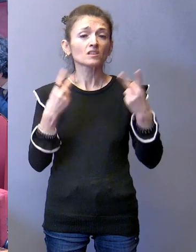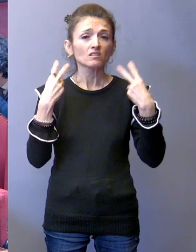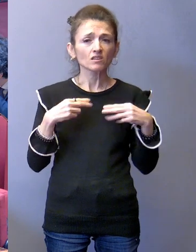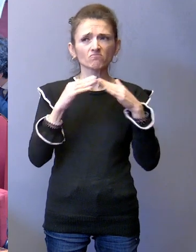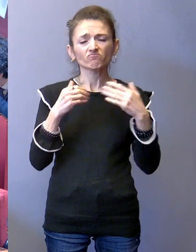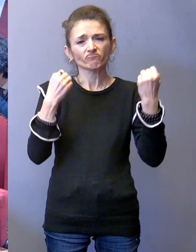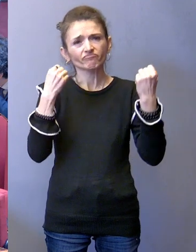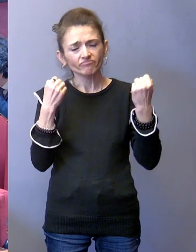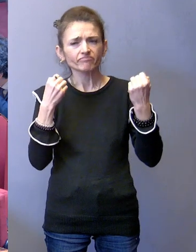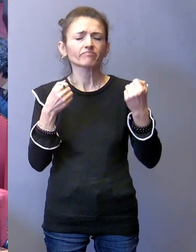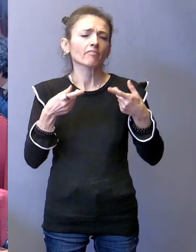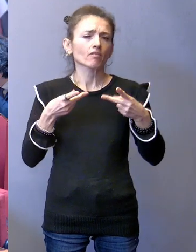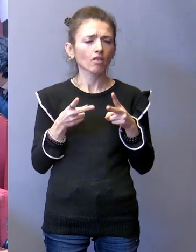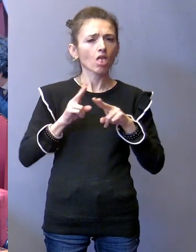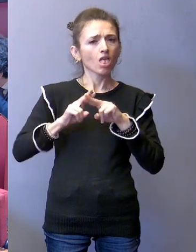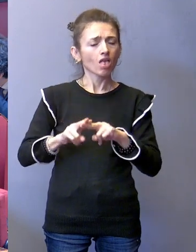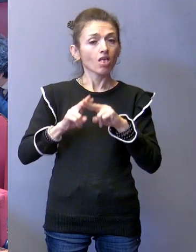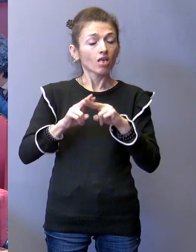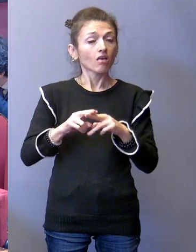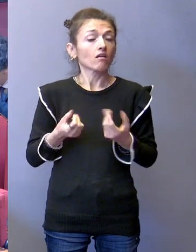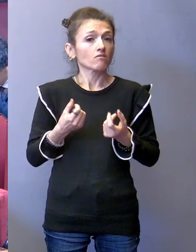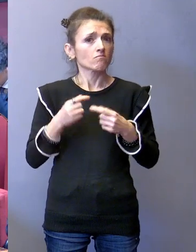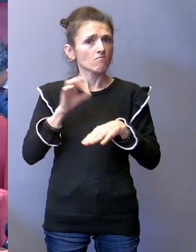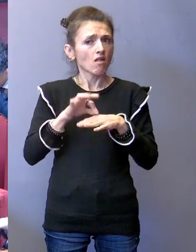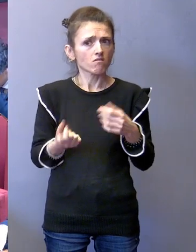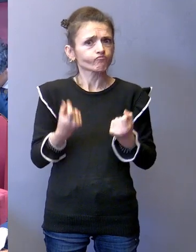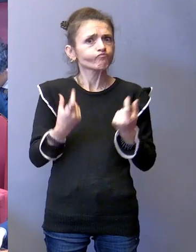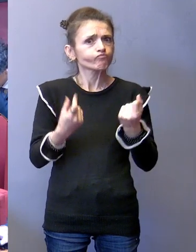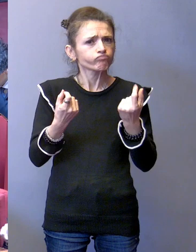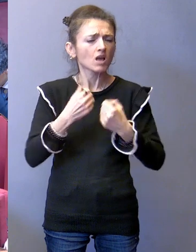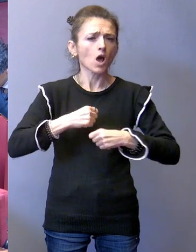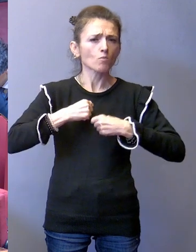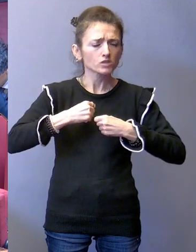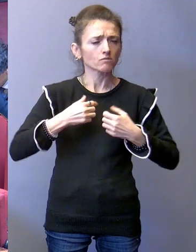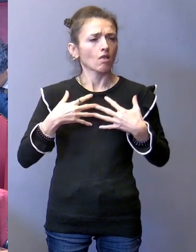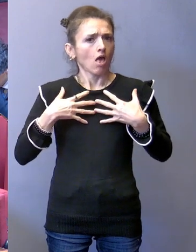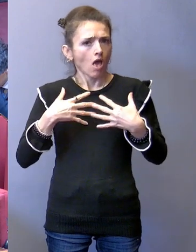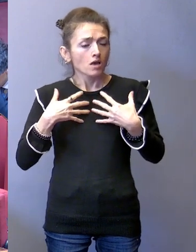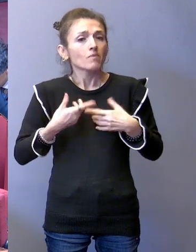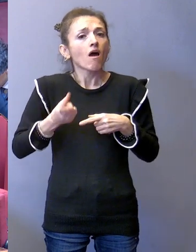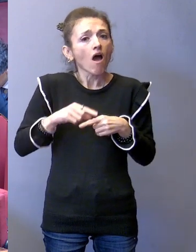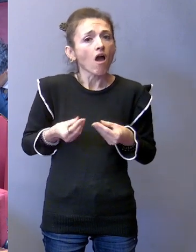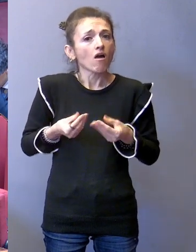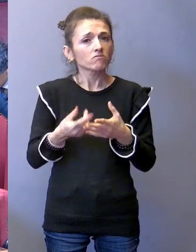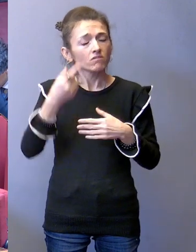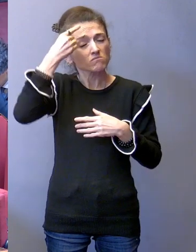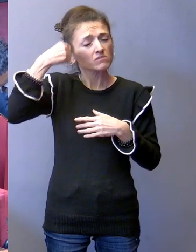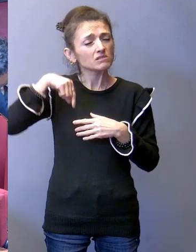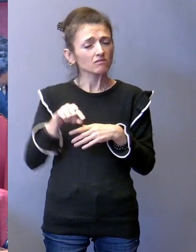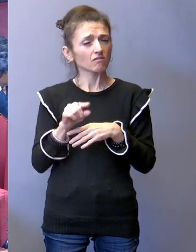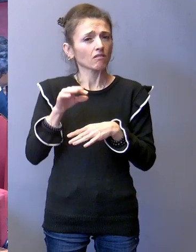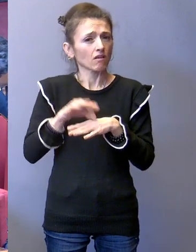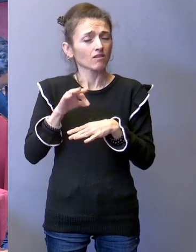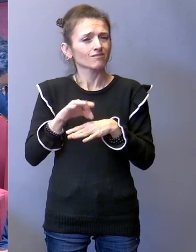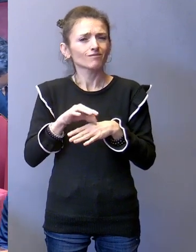sedentari non si associano solo un progressivo incremento di malattie e non comunicabili come obesità e asa ma anche di malattie psichiatriche prima tra tutti